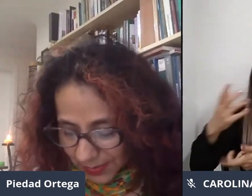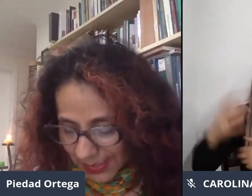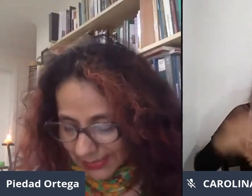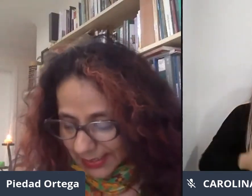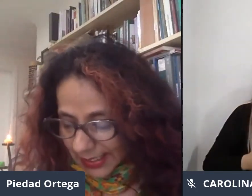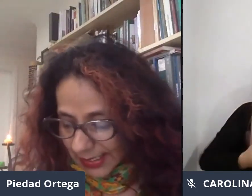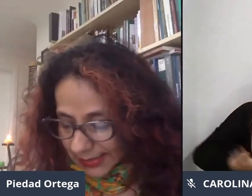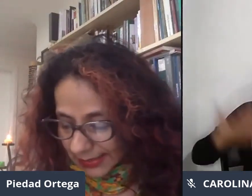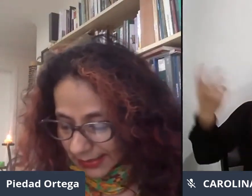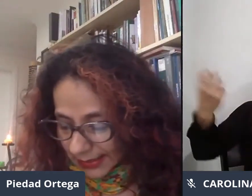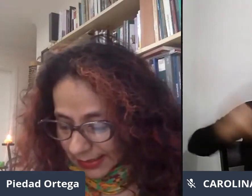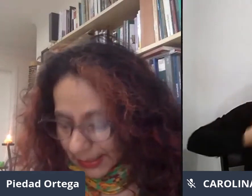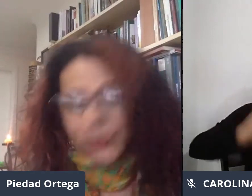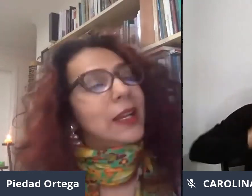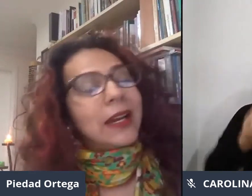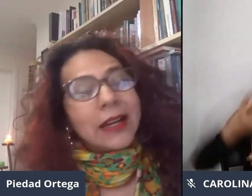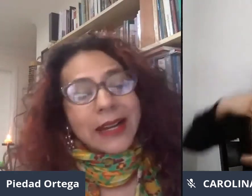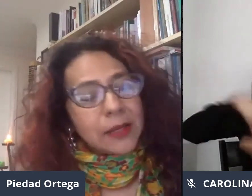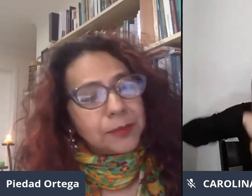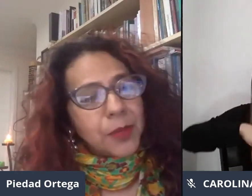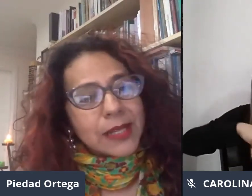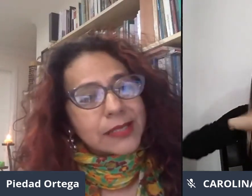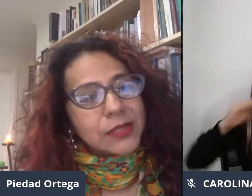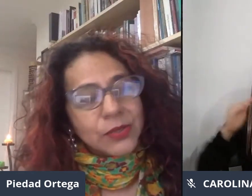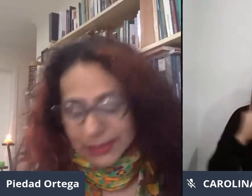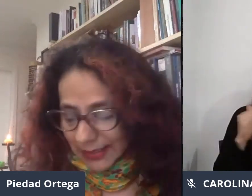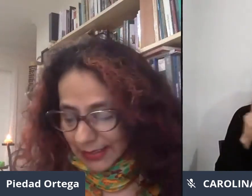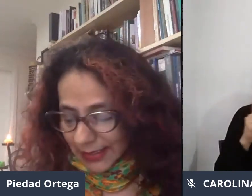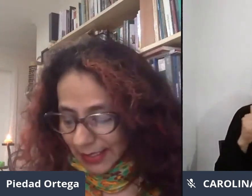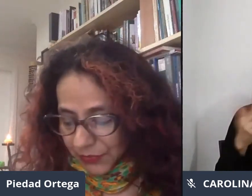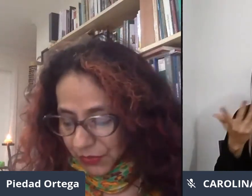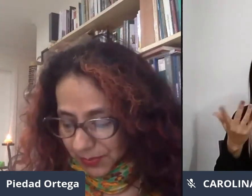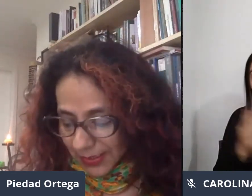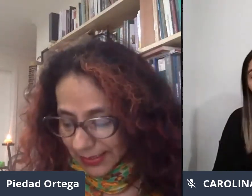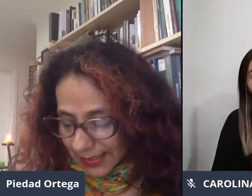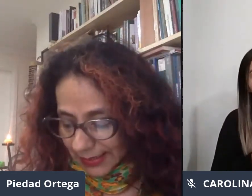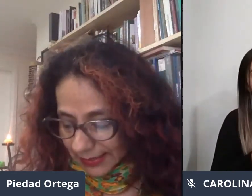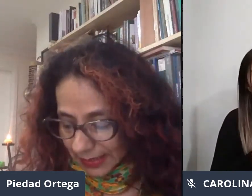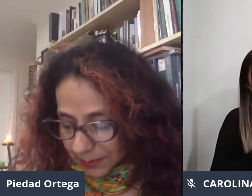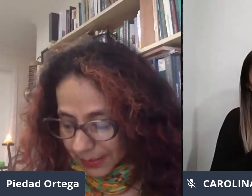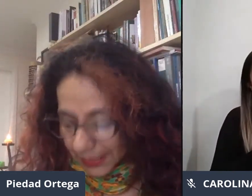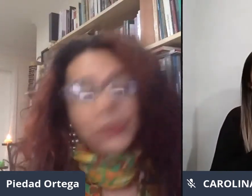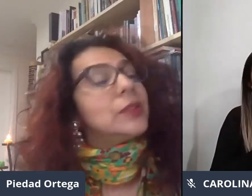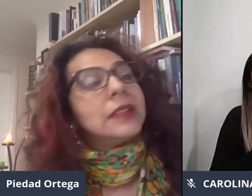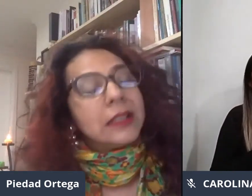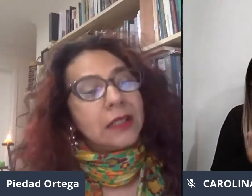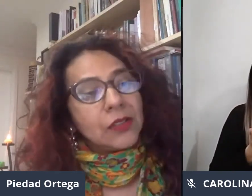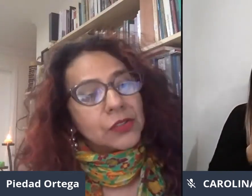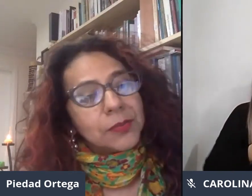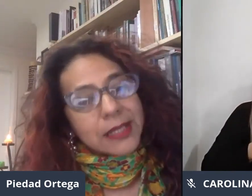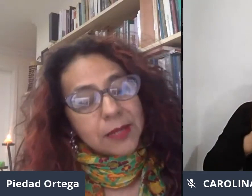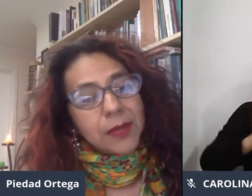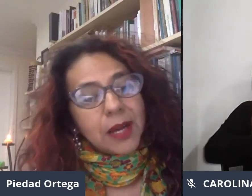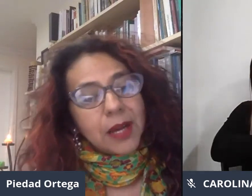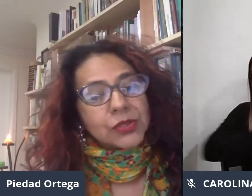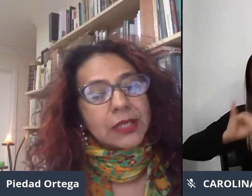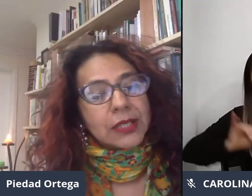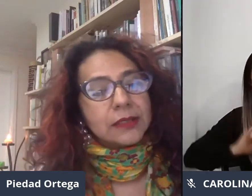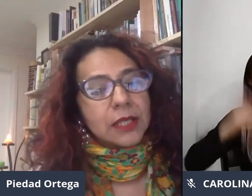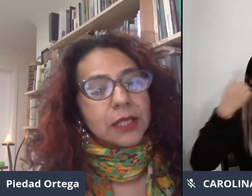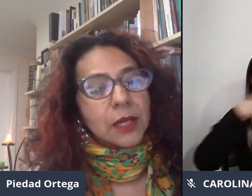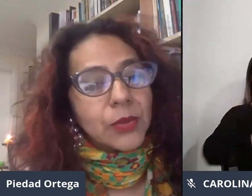trabajadoras domésticas y una gran población en informalidad del empleo, los mal